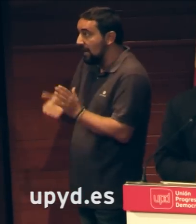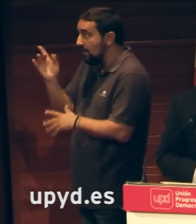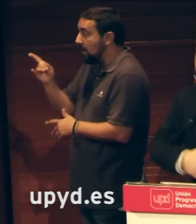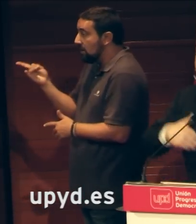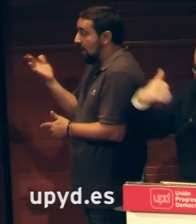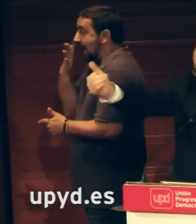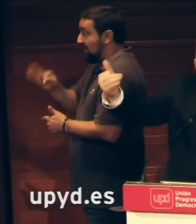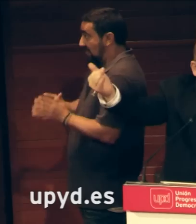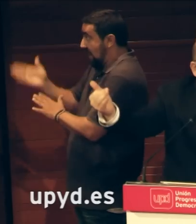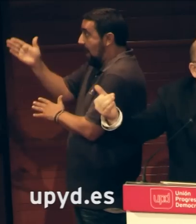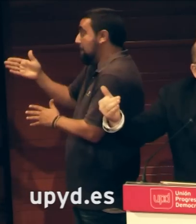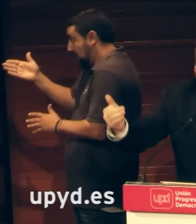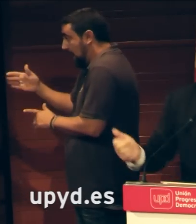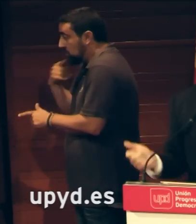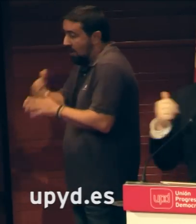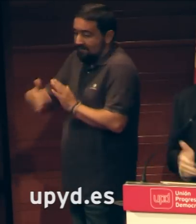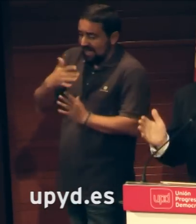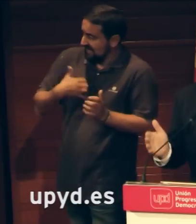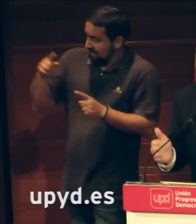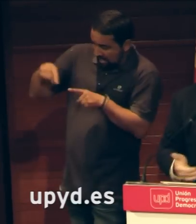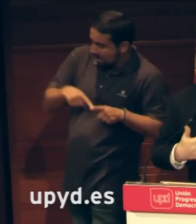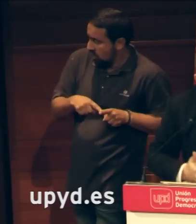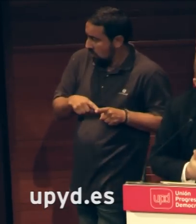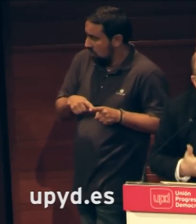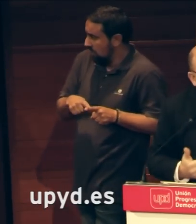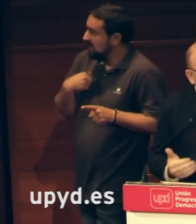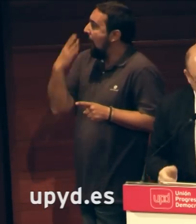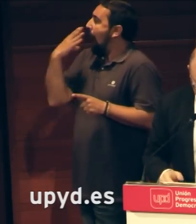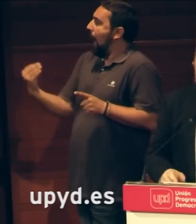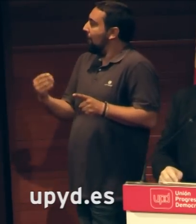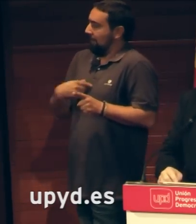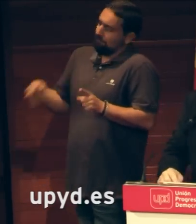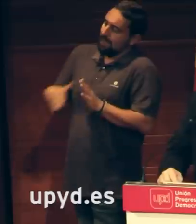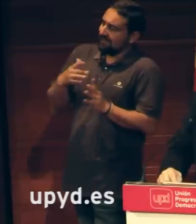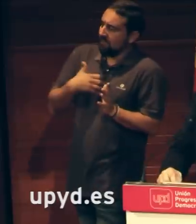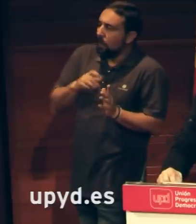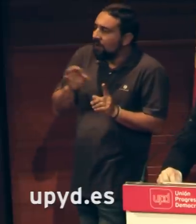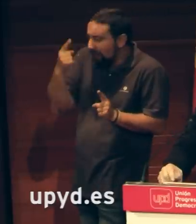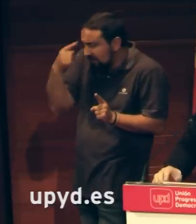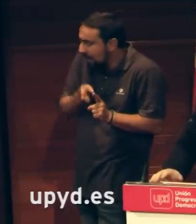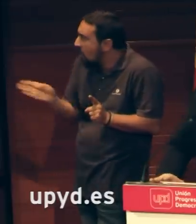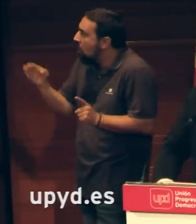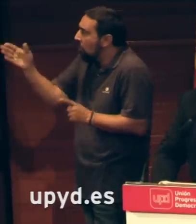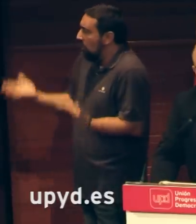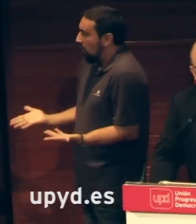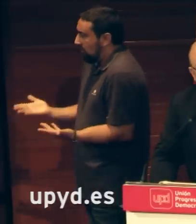coja el AVE a Sevilla, coja el AVE a Barcelona, que se acercará más, ¿no? Pero si hemos cogido el AVE, no, pero es que hay que saber a dónde uno va, ¿no? Así que